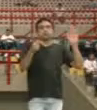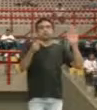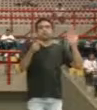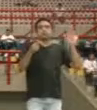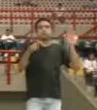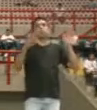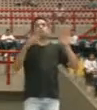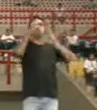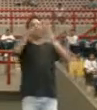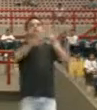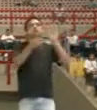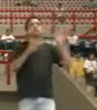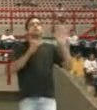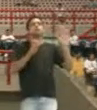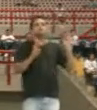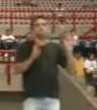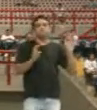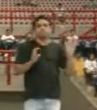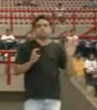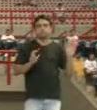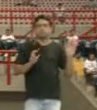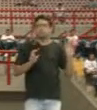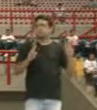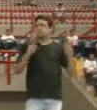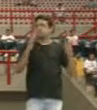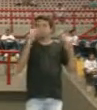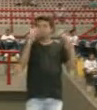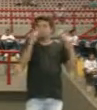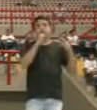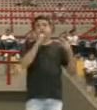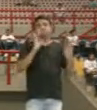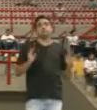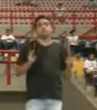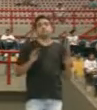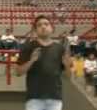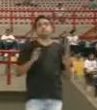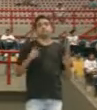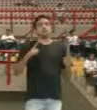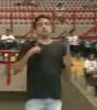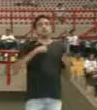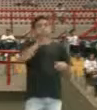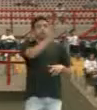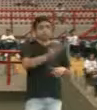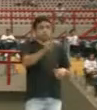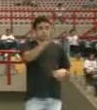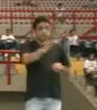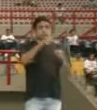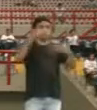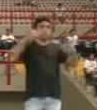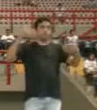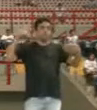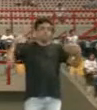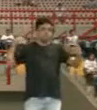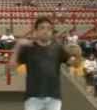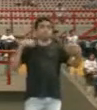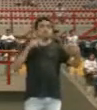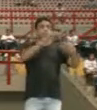em 15? Gente, olha aqui para mim. Em vestibulares anteriores ao